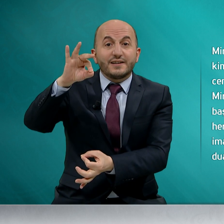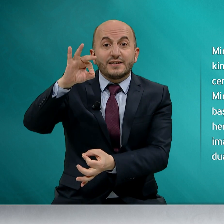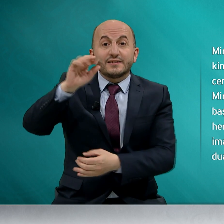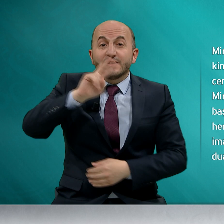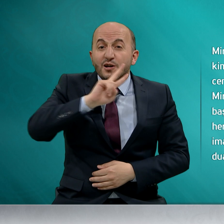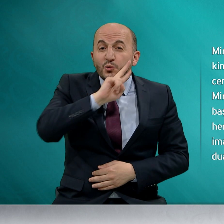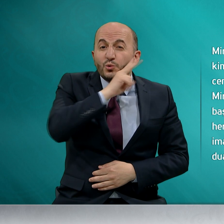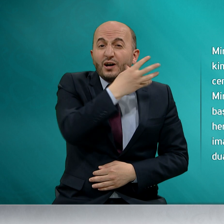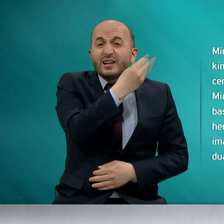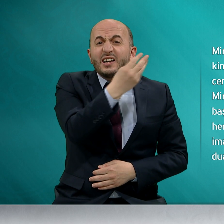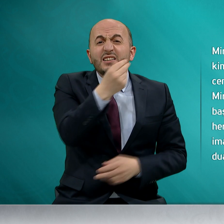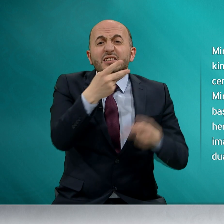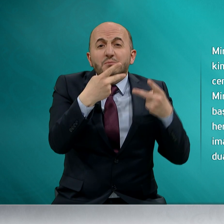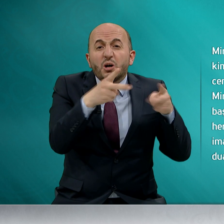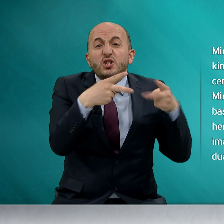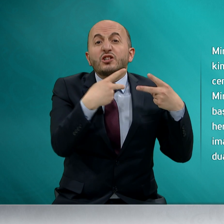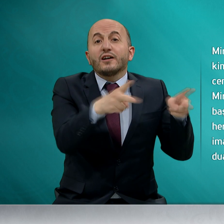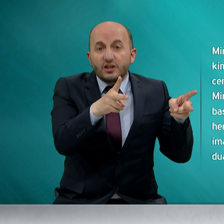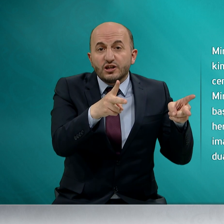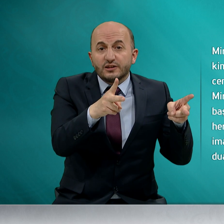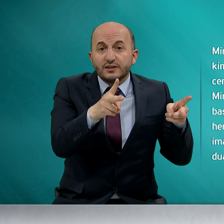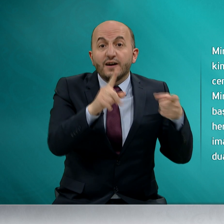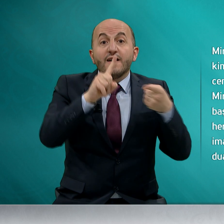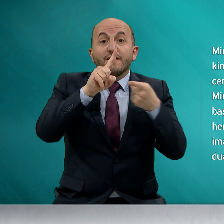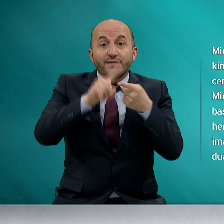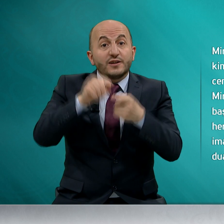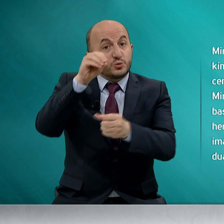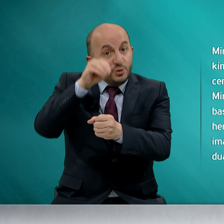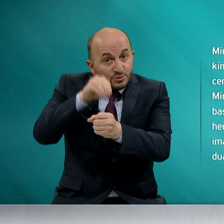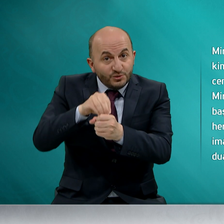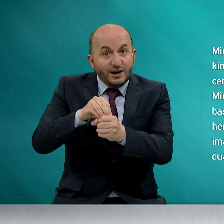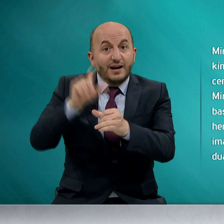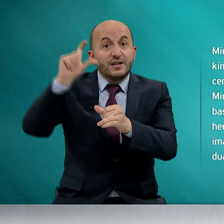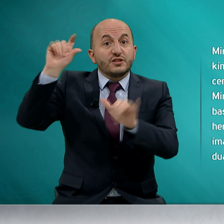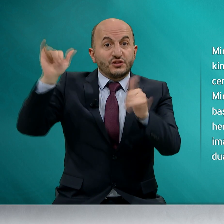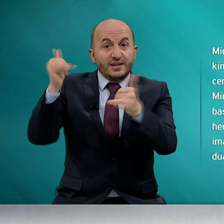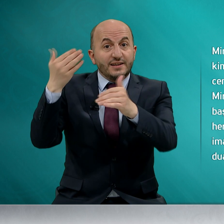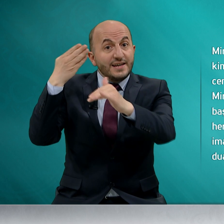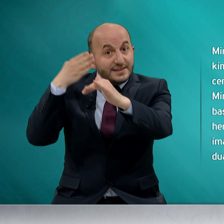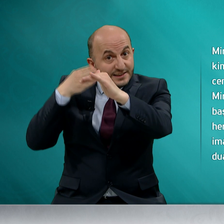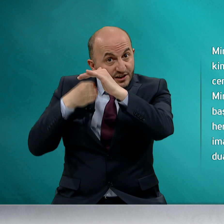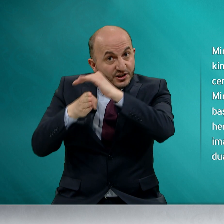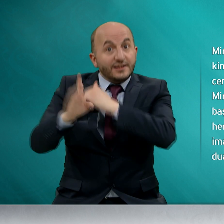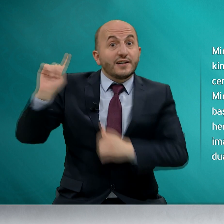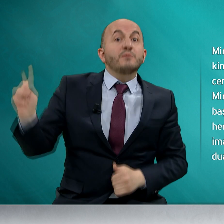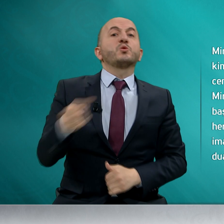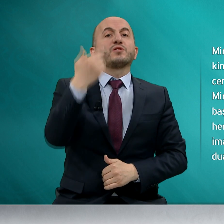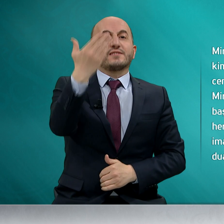kimselerin günahlarının bağışlanacağı ve sonunda cennete girecekleri